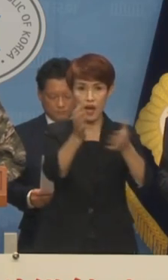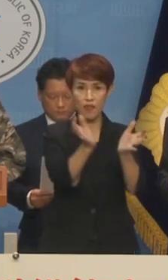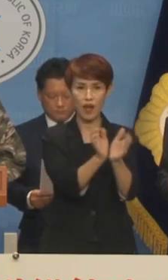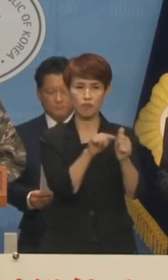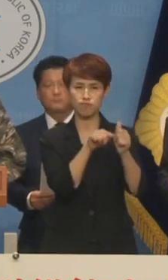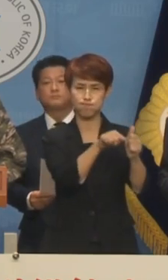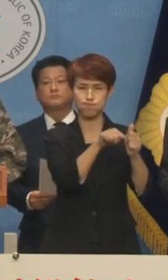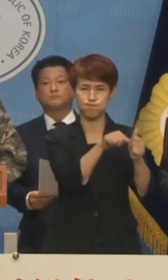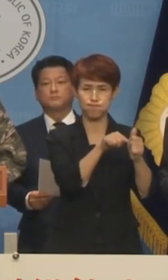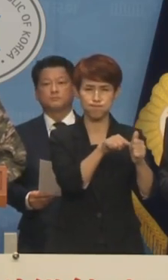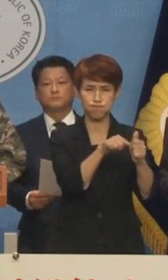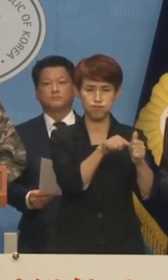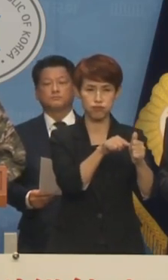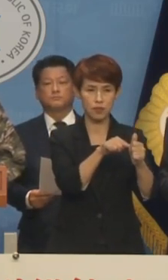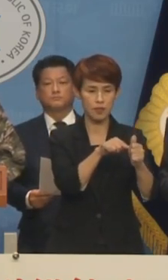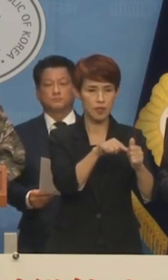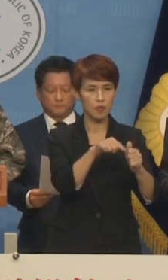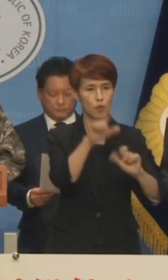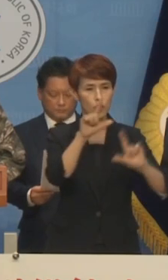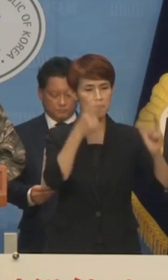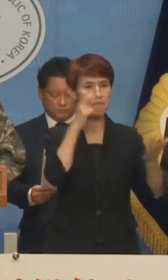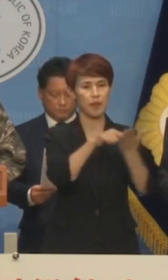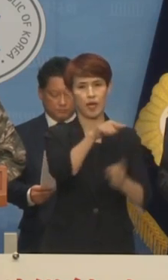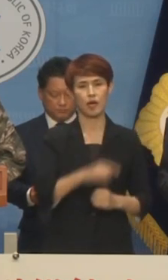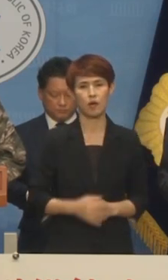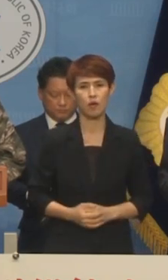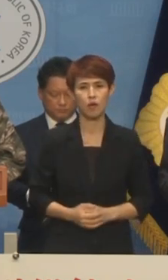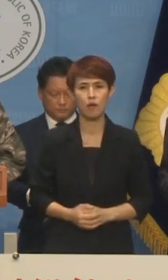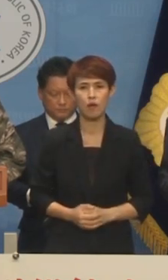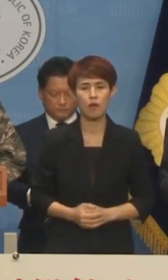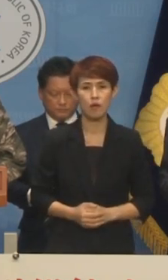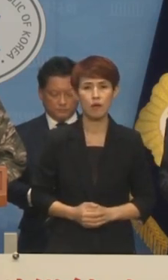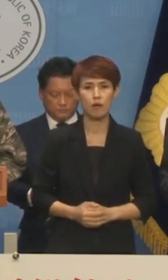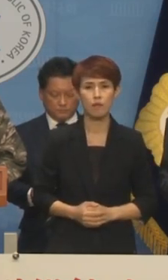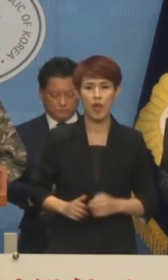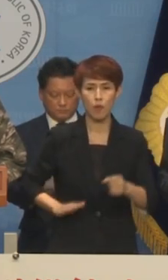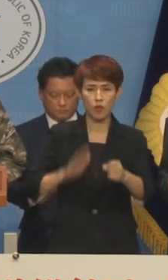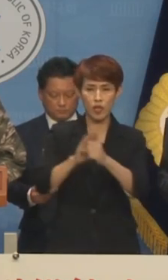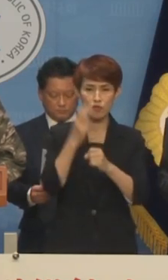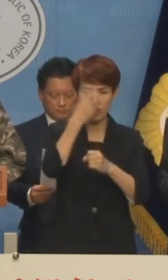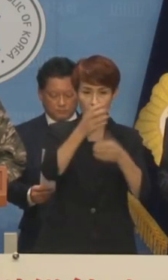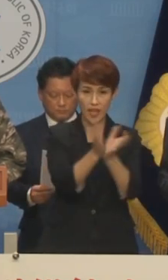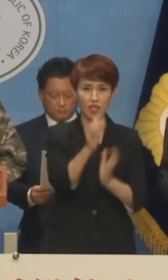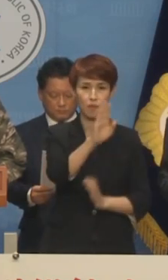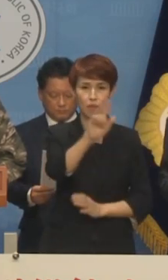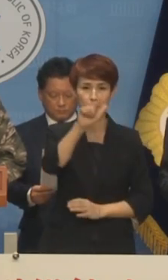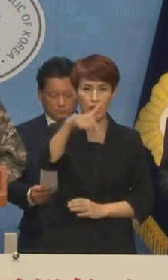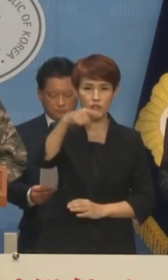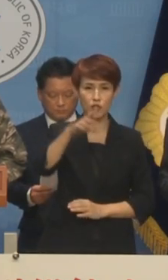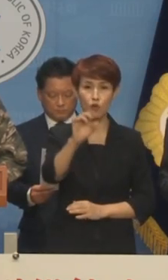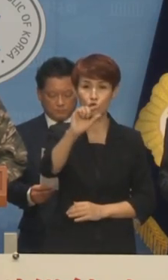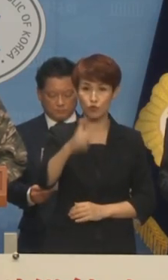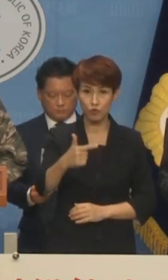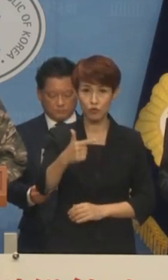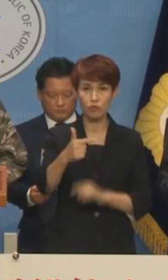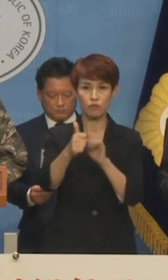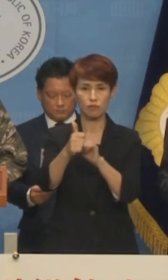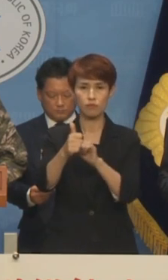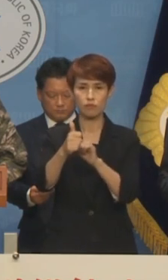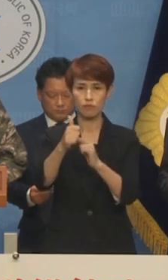압박했던 사실도 밝혀졌습니다. 전 해병대 수사단장인 박정훈 대령의